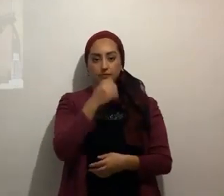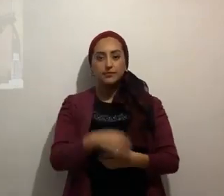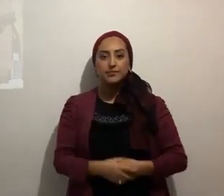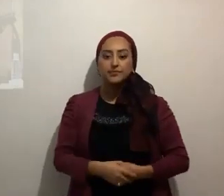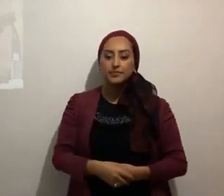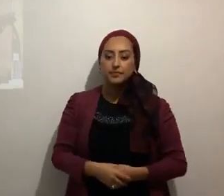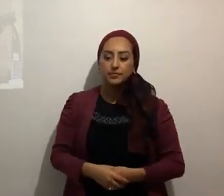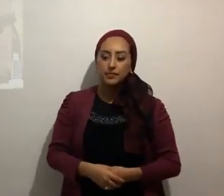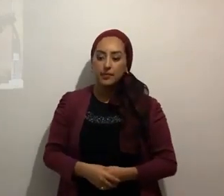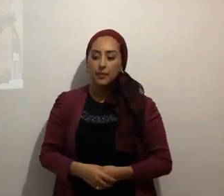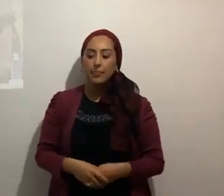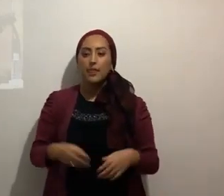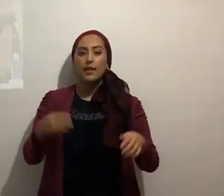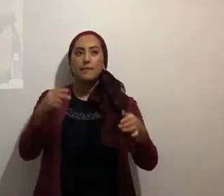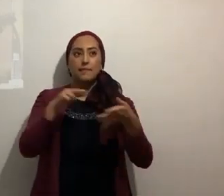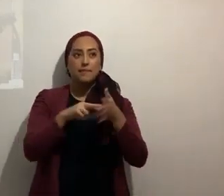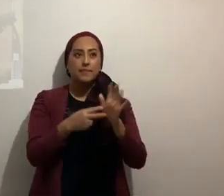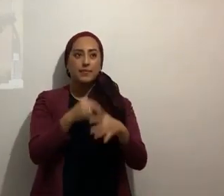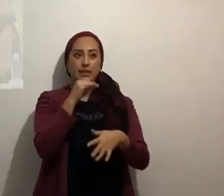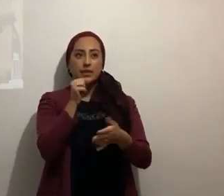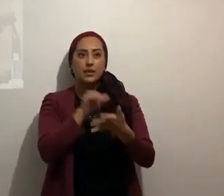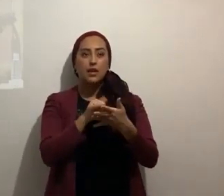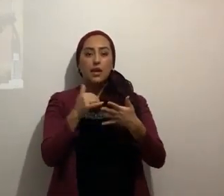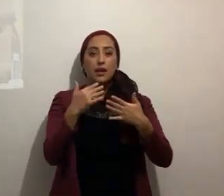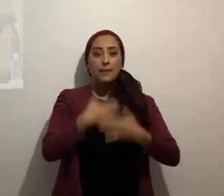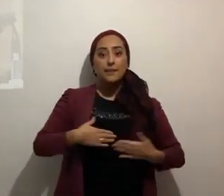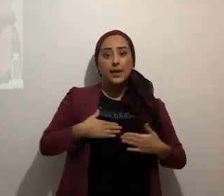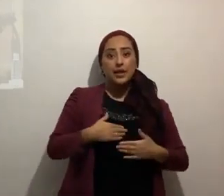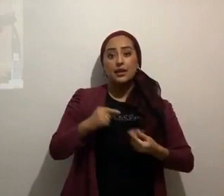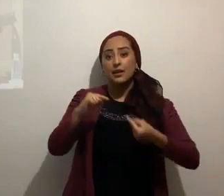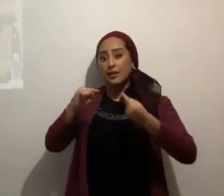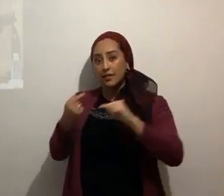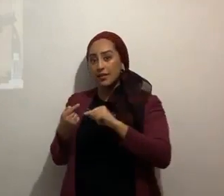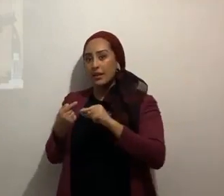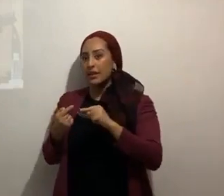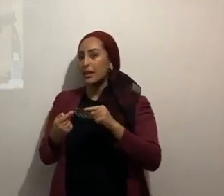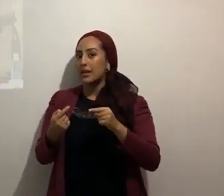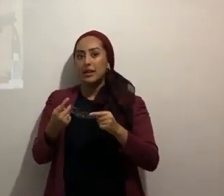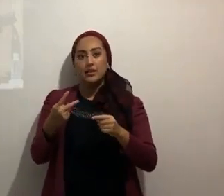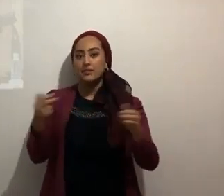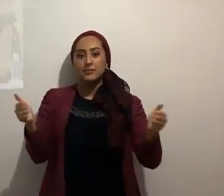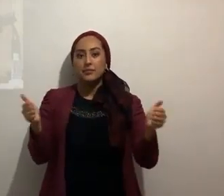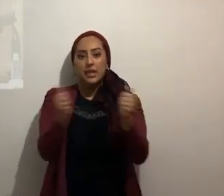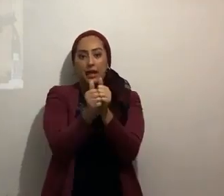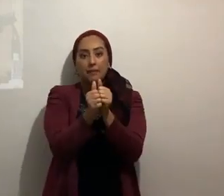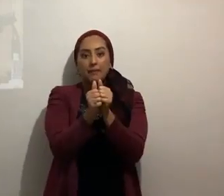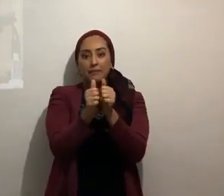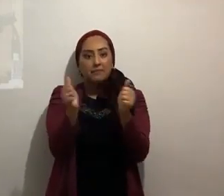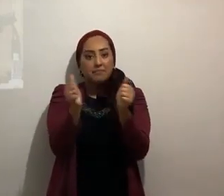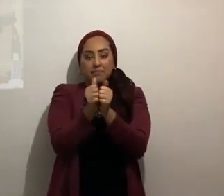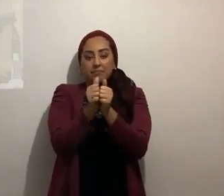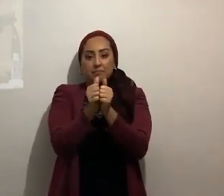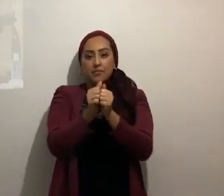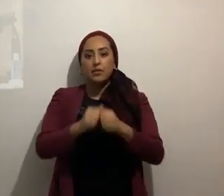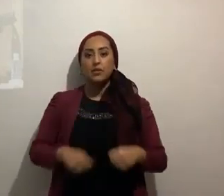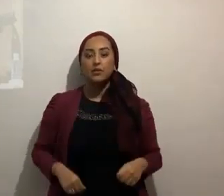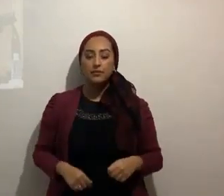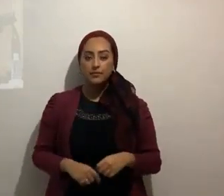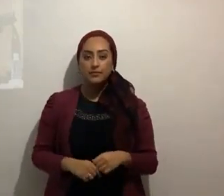Bueno, la idea está en que el placer y el dolor prácticamente van juntos.